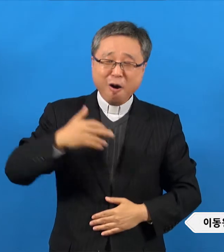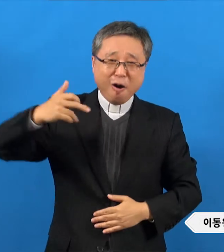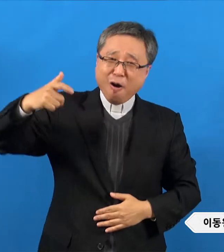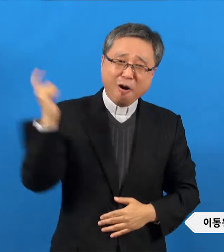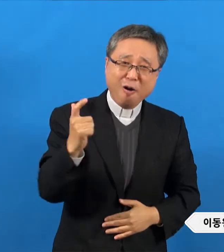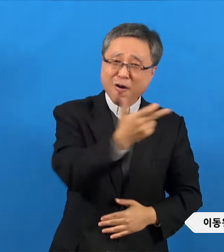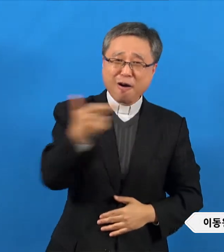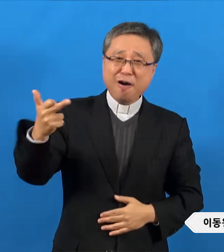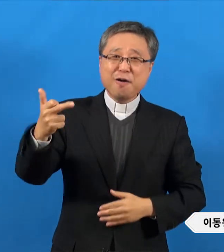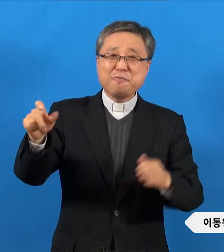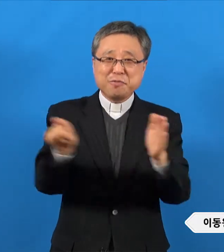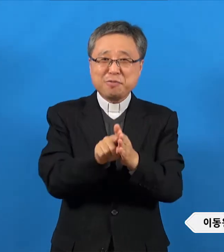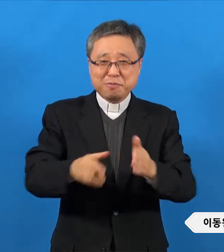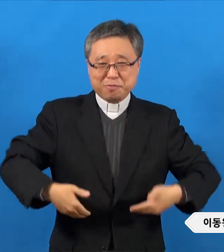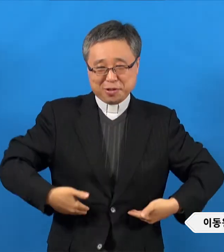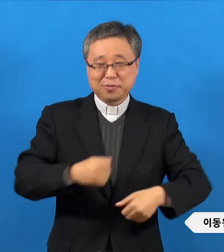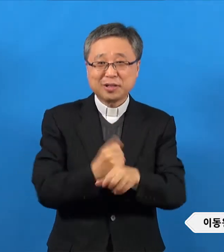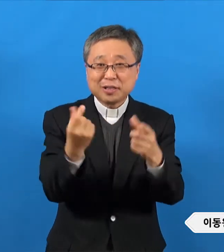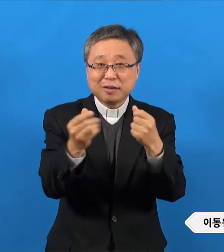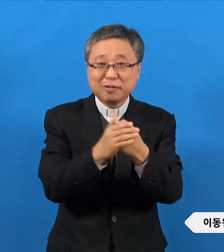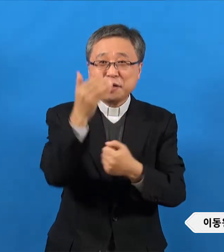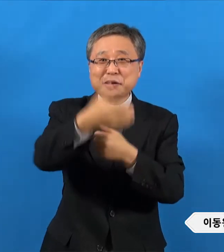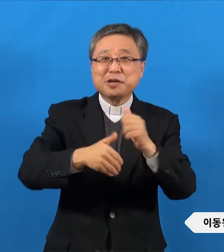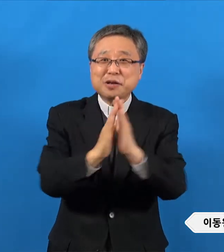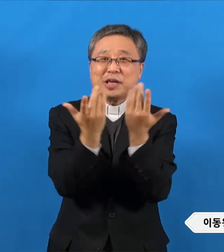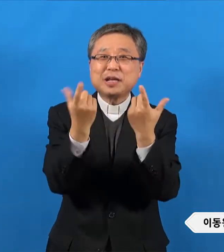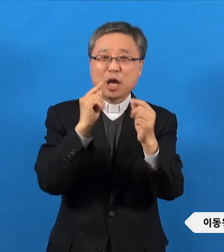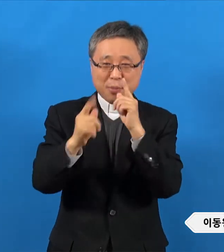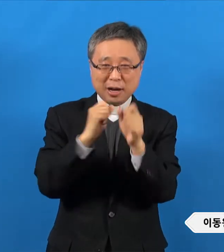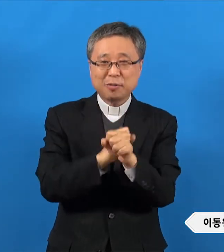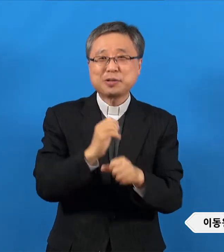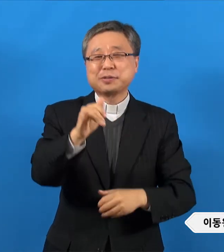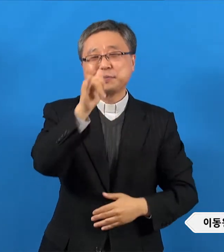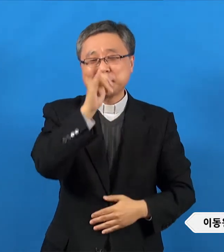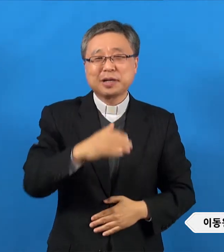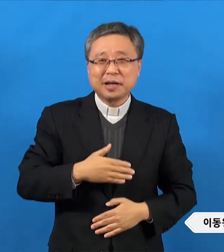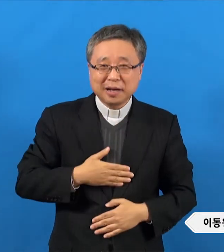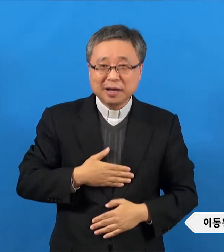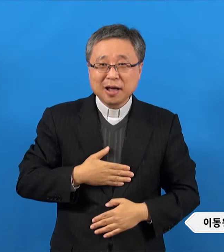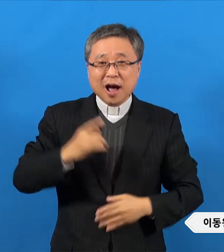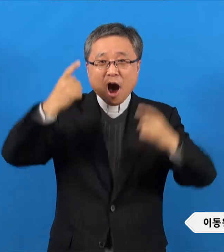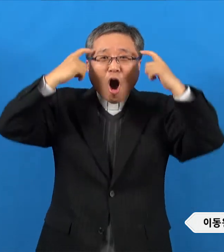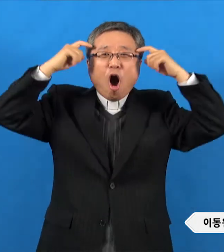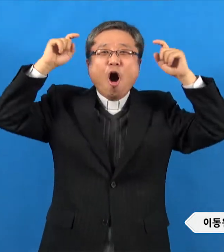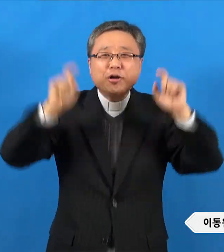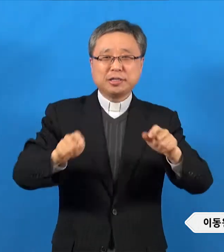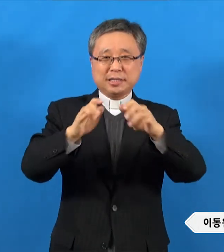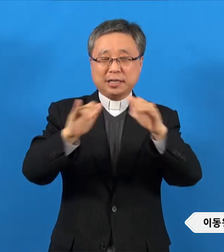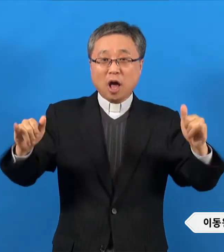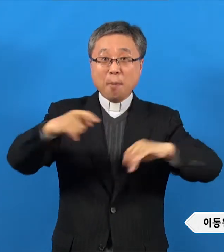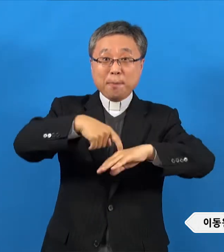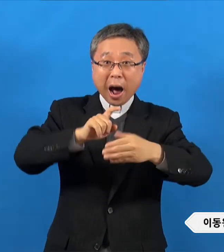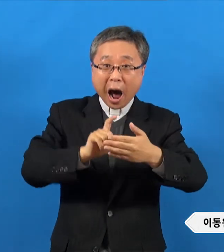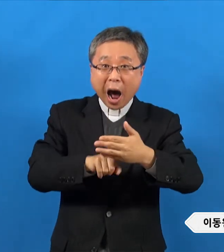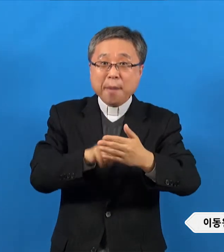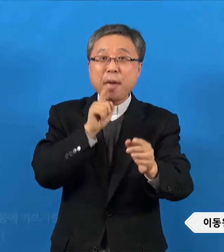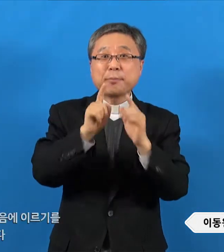필요한 것입니다. 그래서 성경은 이렇게 말합니다. 어리석은 자들은 마음에 이르기를